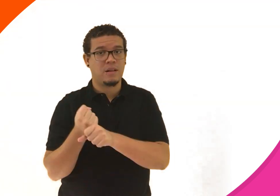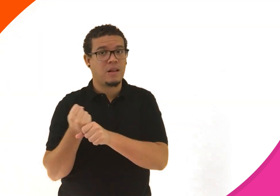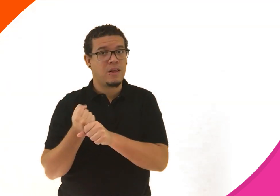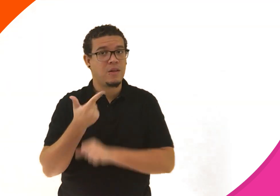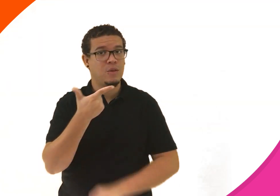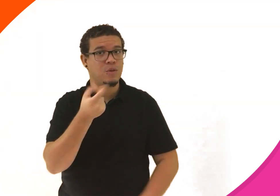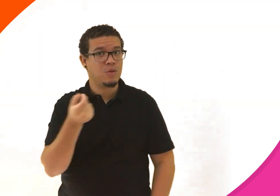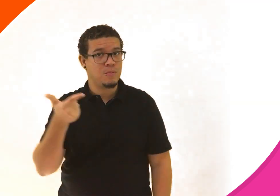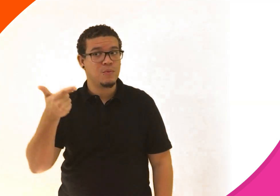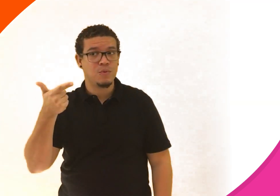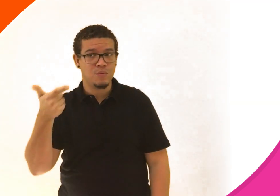número